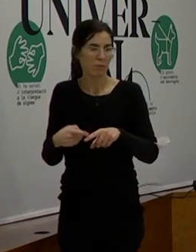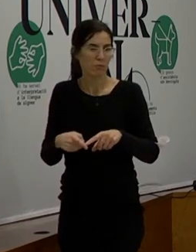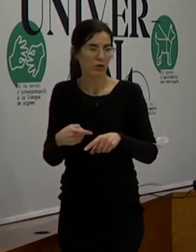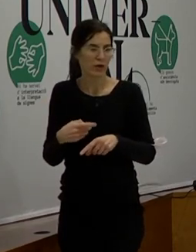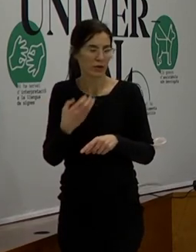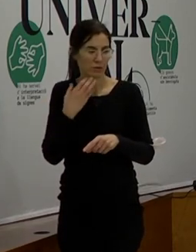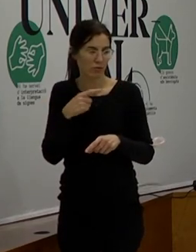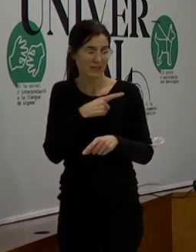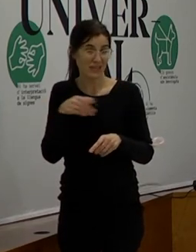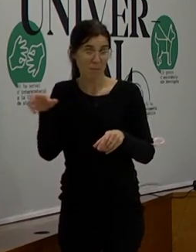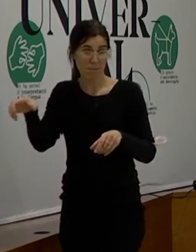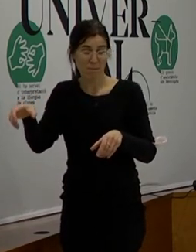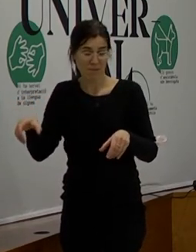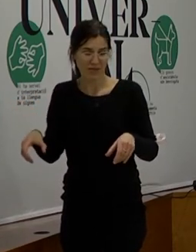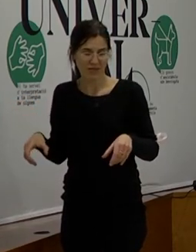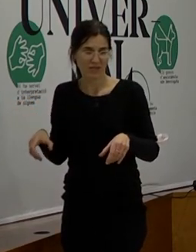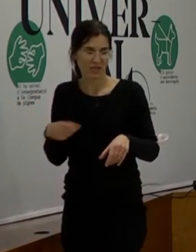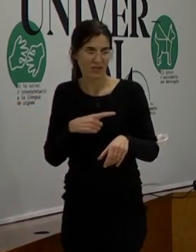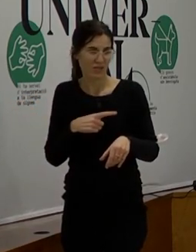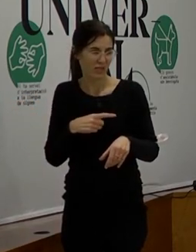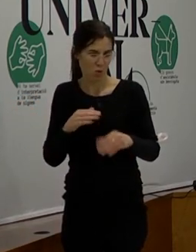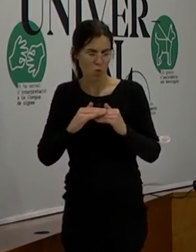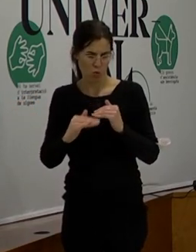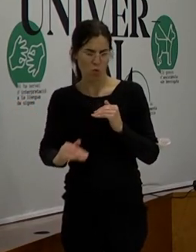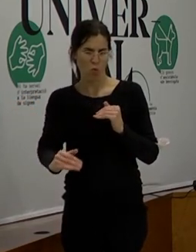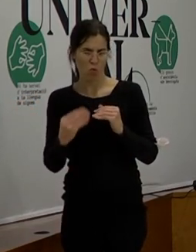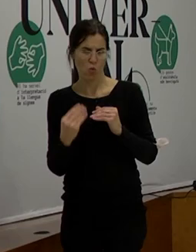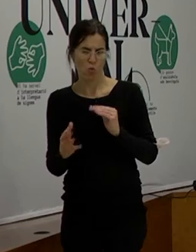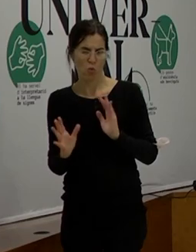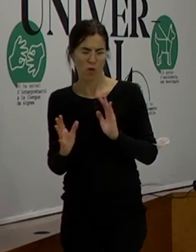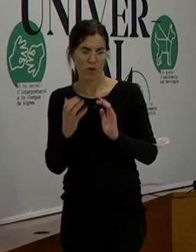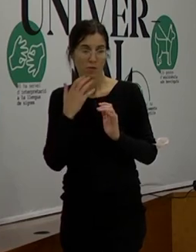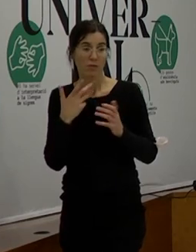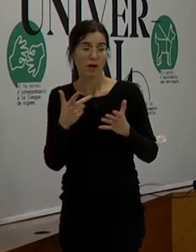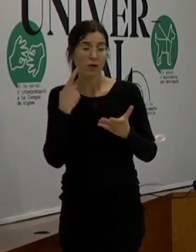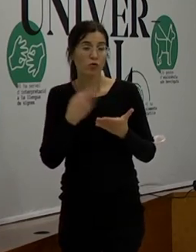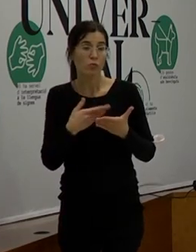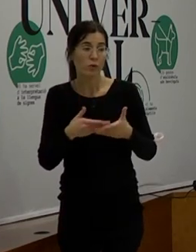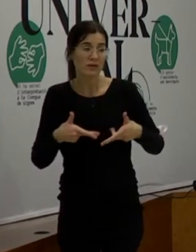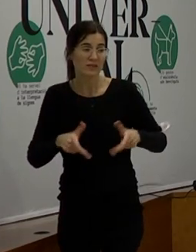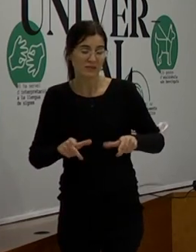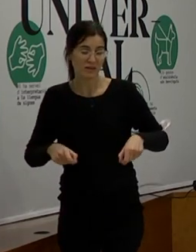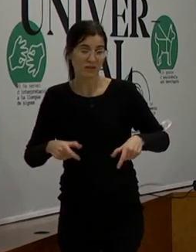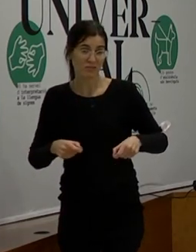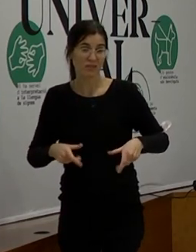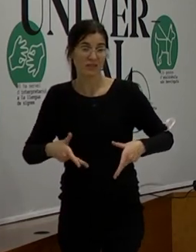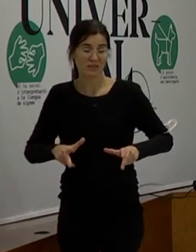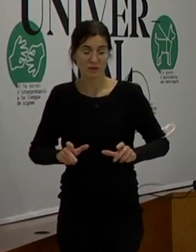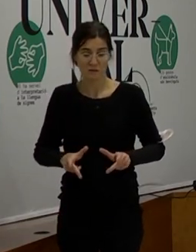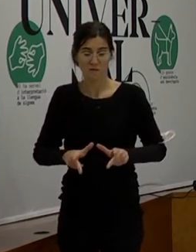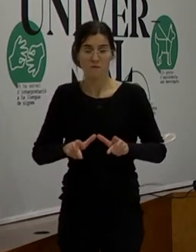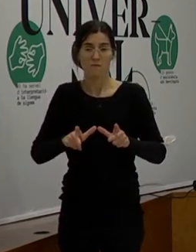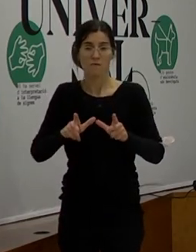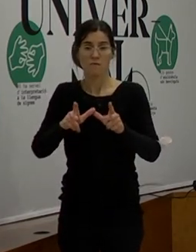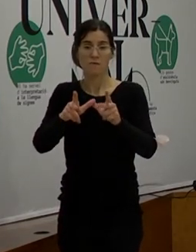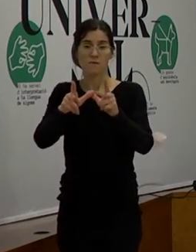esta pendiente, parece rampa, Pues agafa una cadira, senta't i puja-la. I